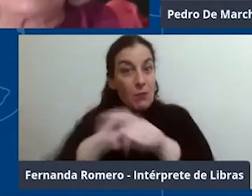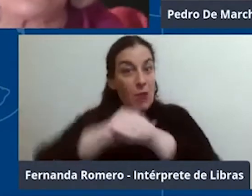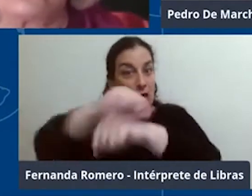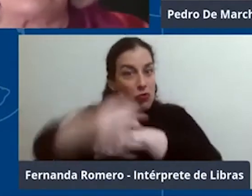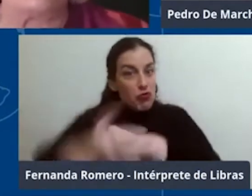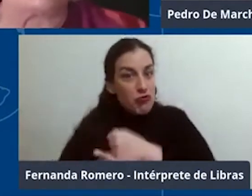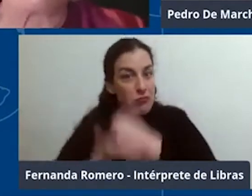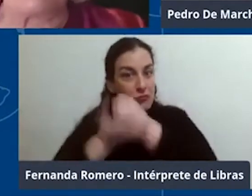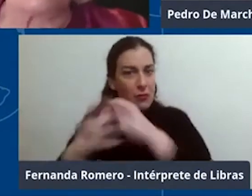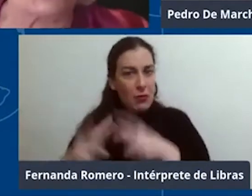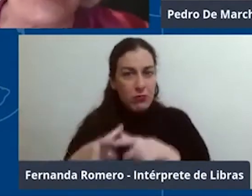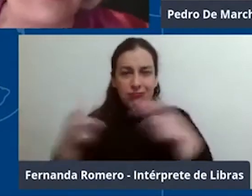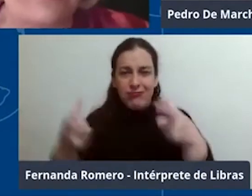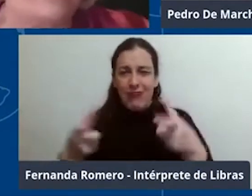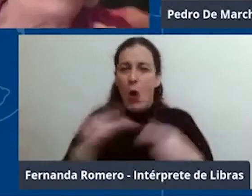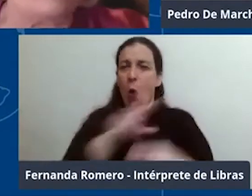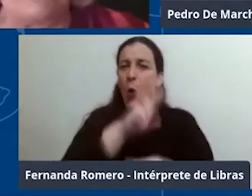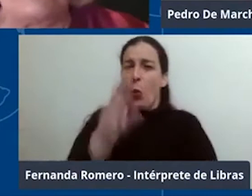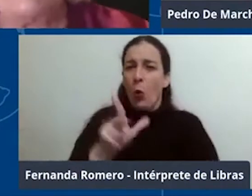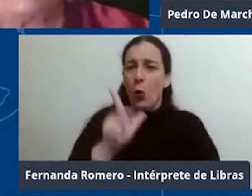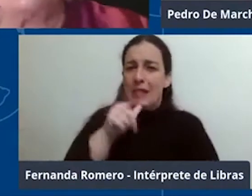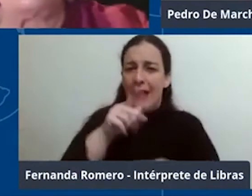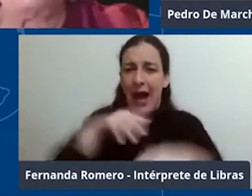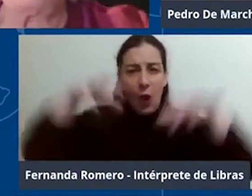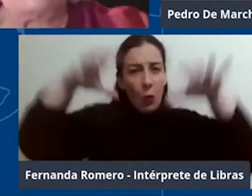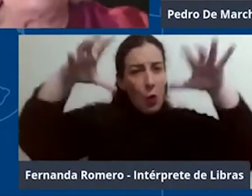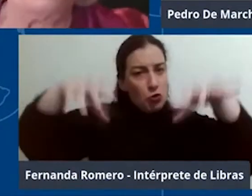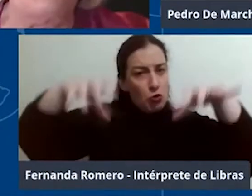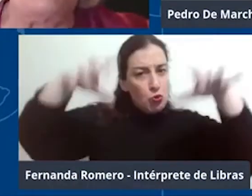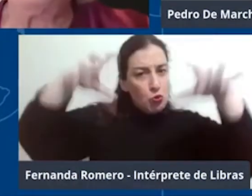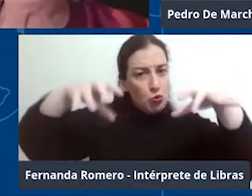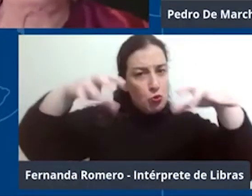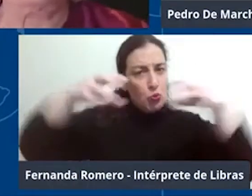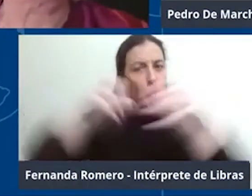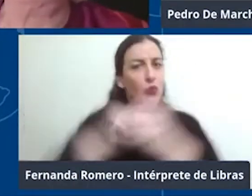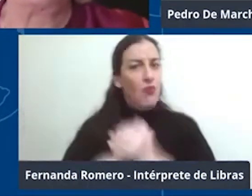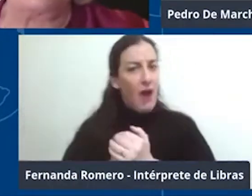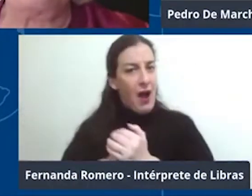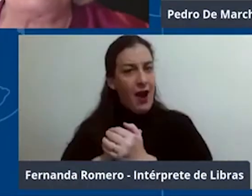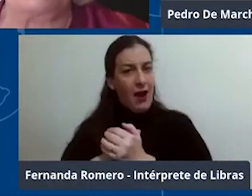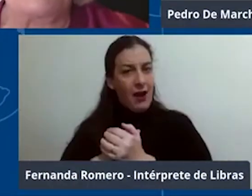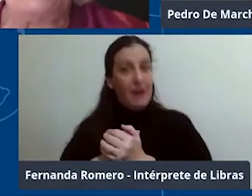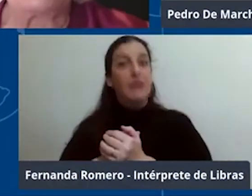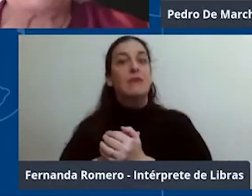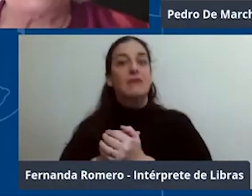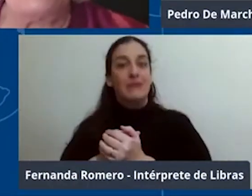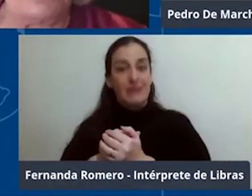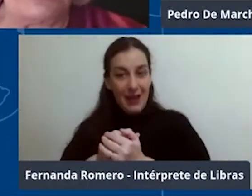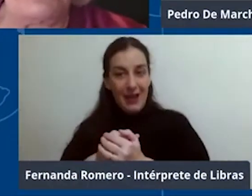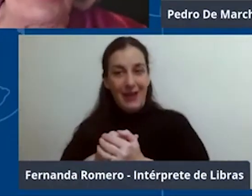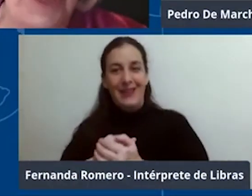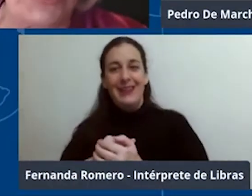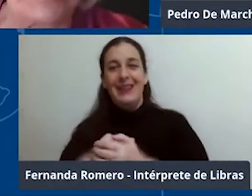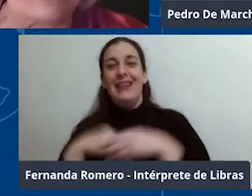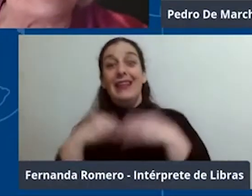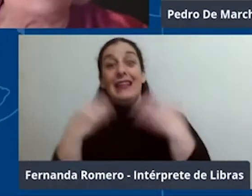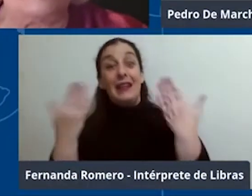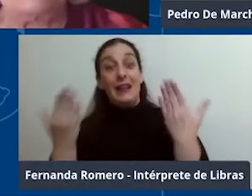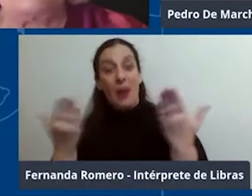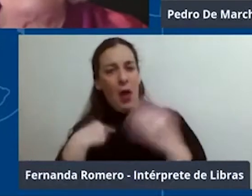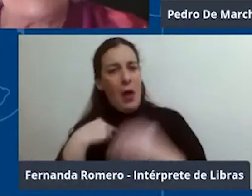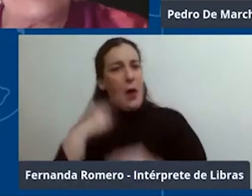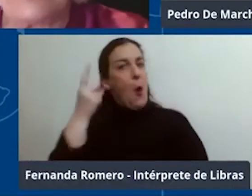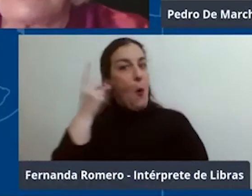É água da chuva coletada, olha, não é para nenhum ambientalista botar defeito. Então, eu penso que